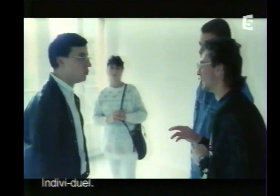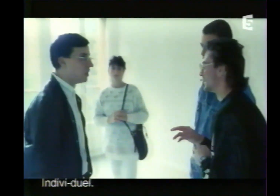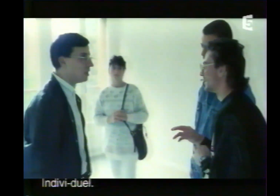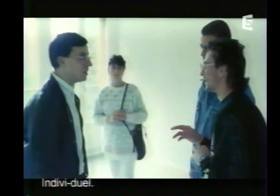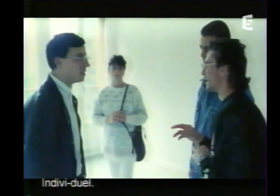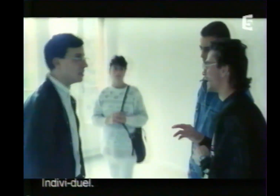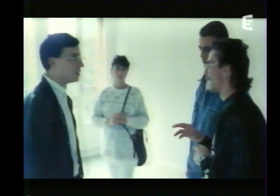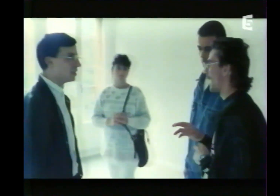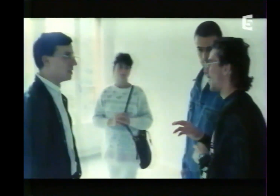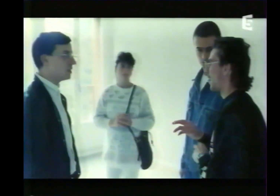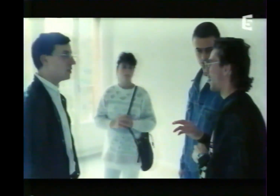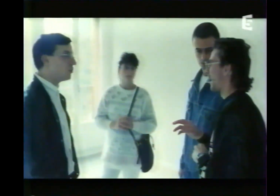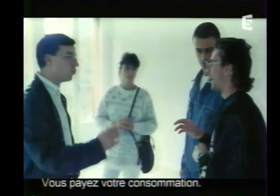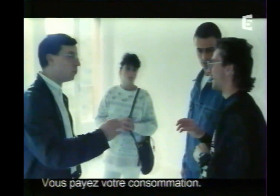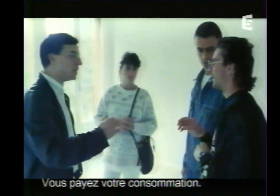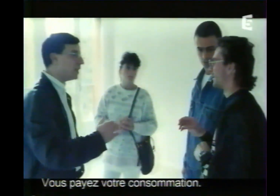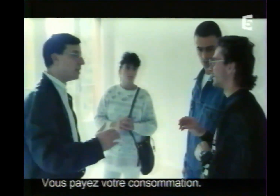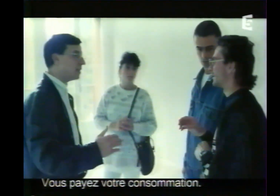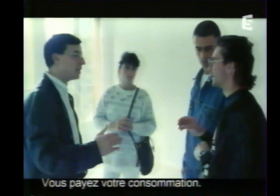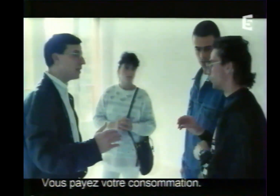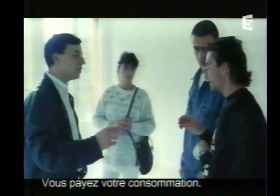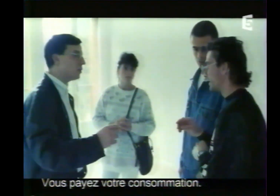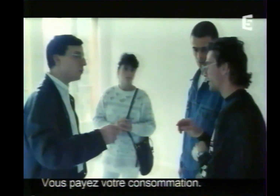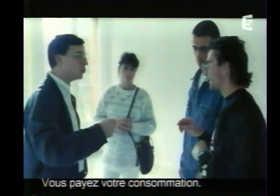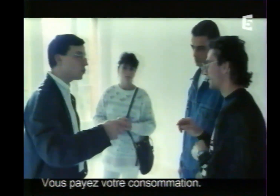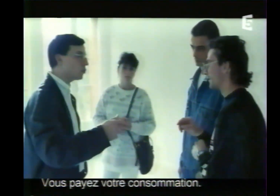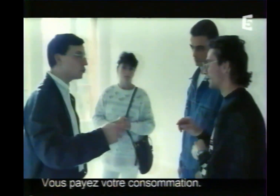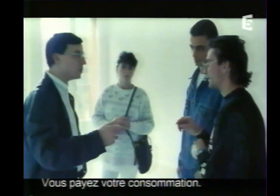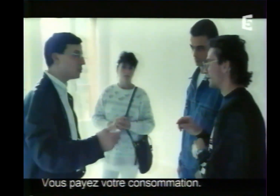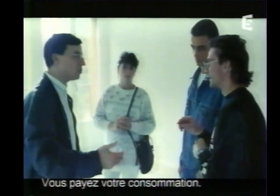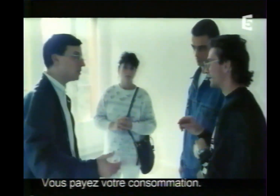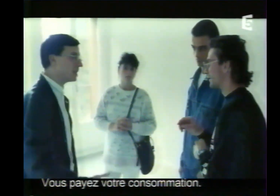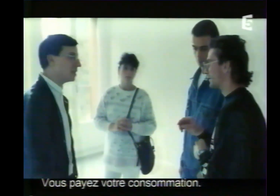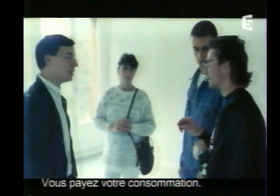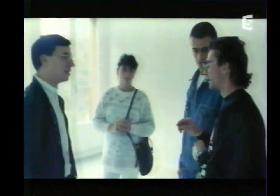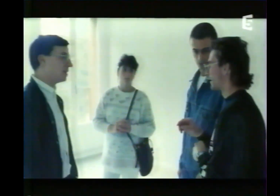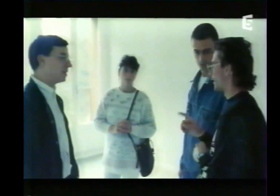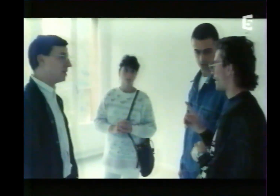Individuel. Vous payez votre consommation.